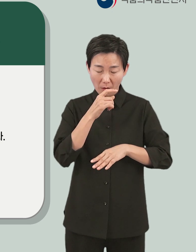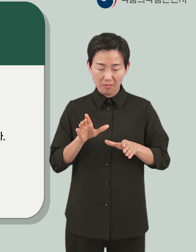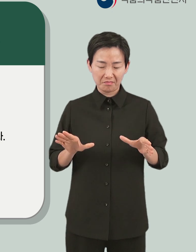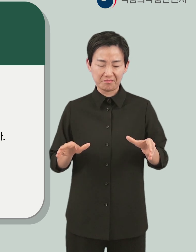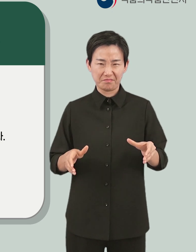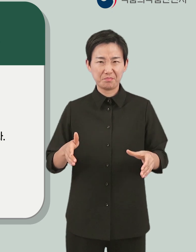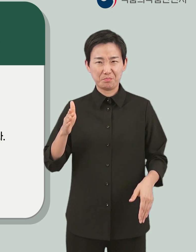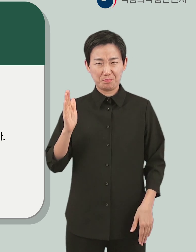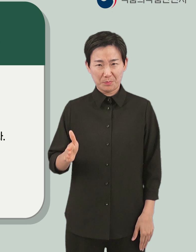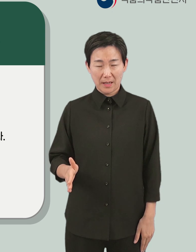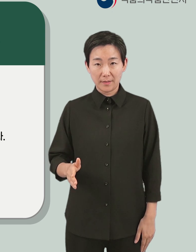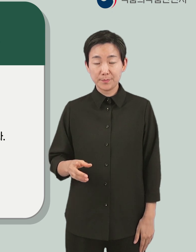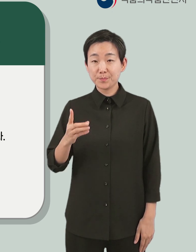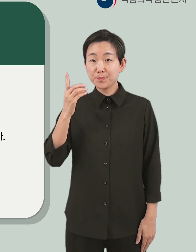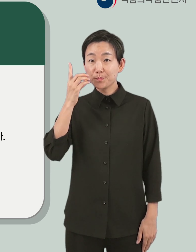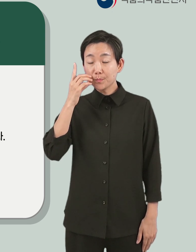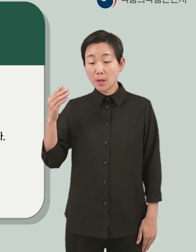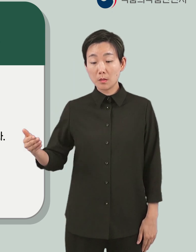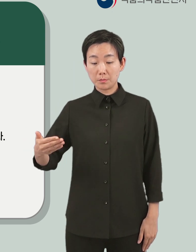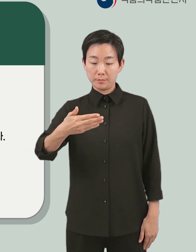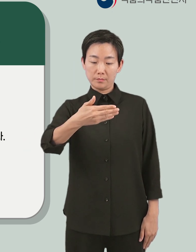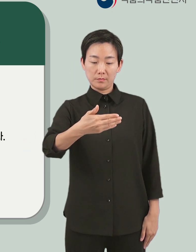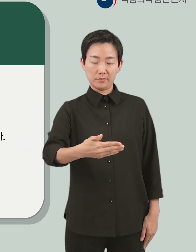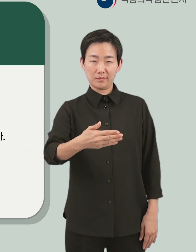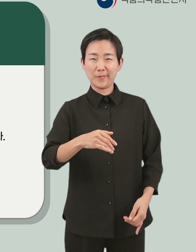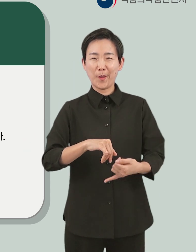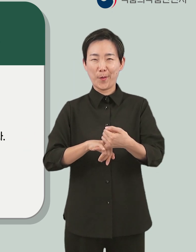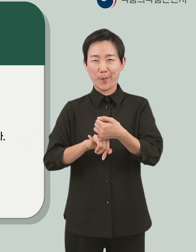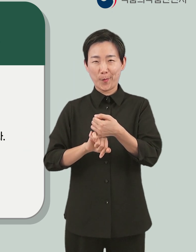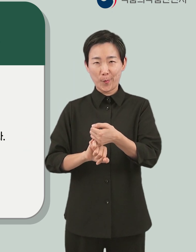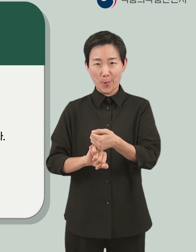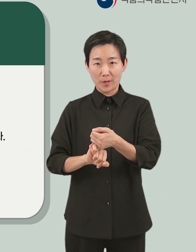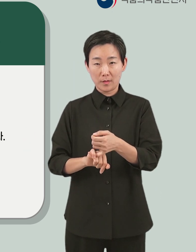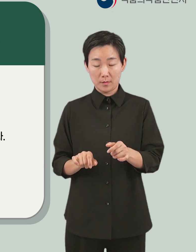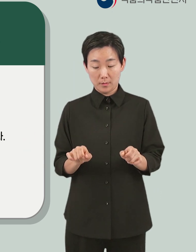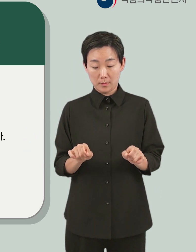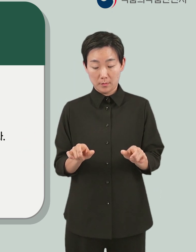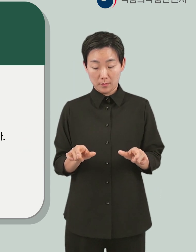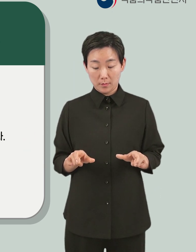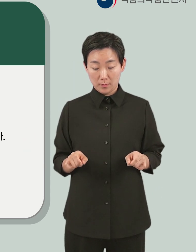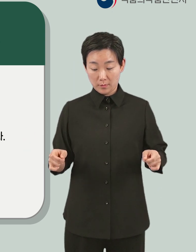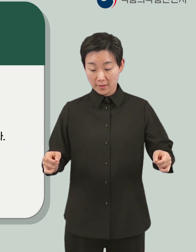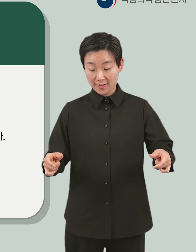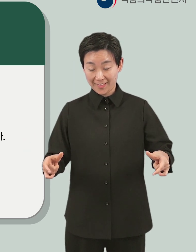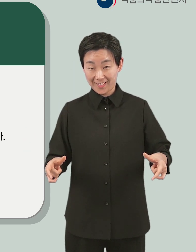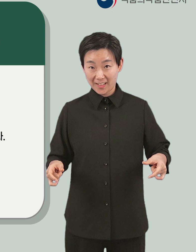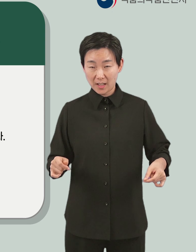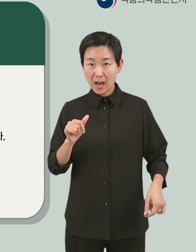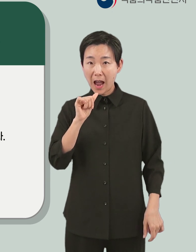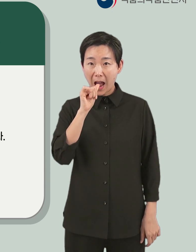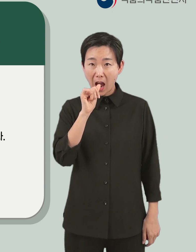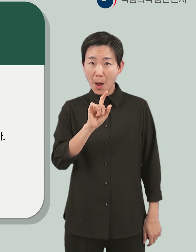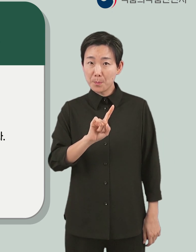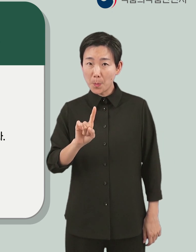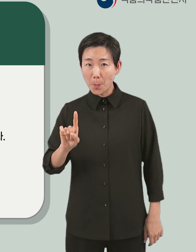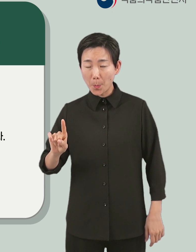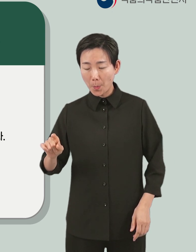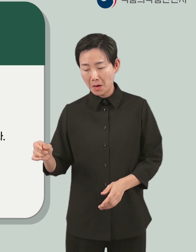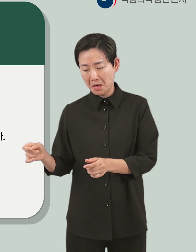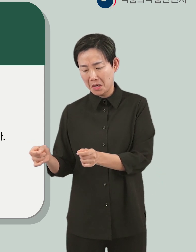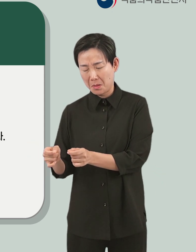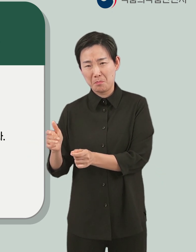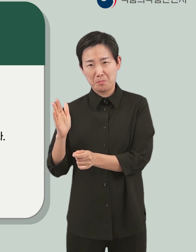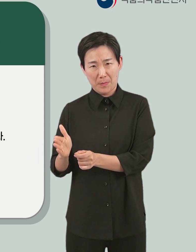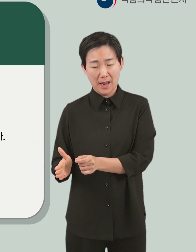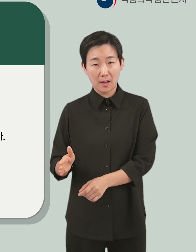더러운 손으로 측정하지 않으며 스마트폰은 거치대의 올바른 위치에 올려둡니다. 심전도 전극은 다른